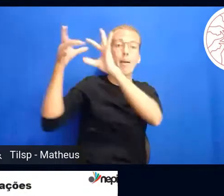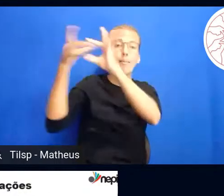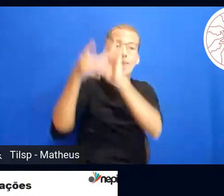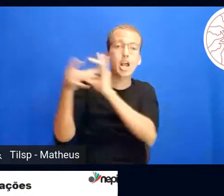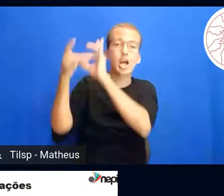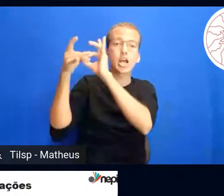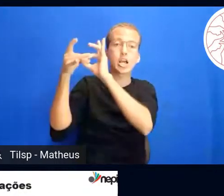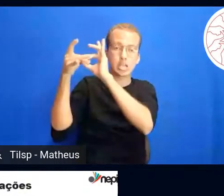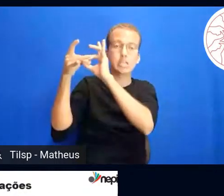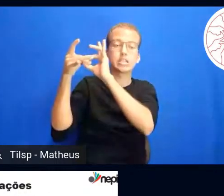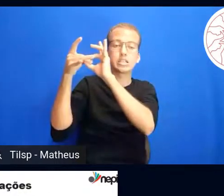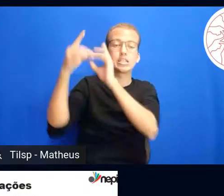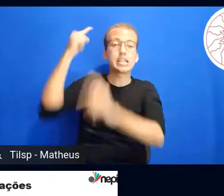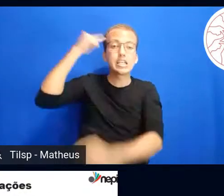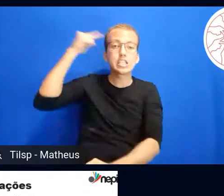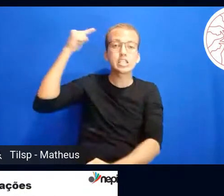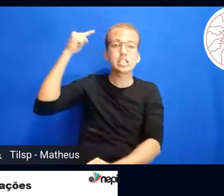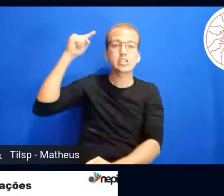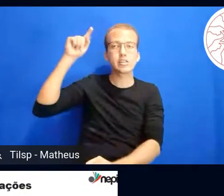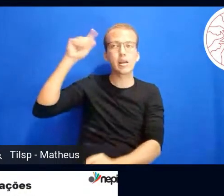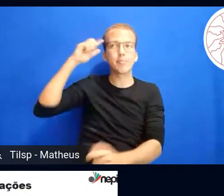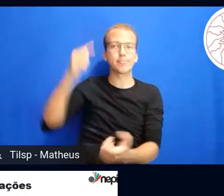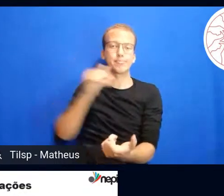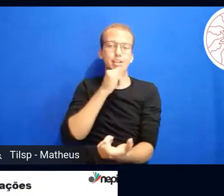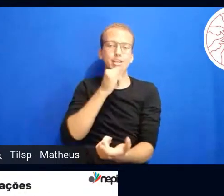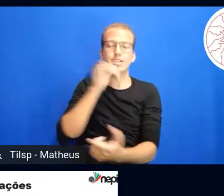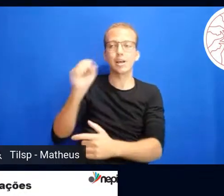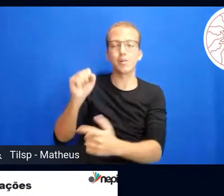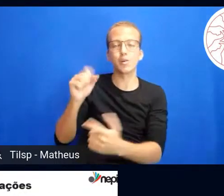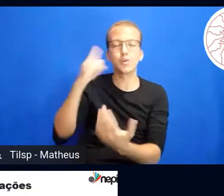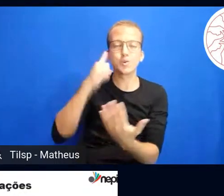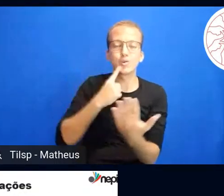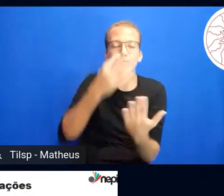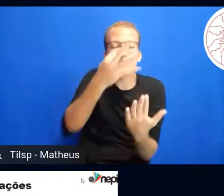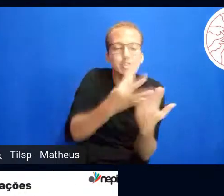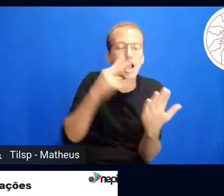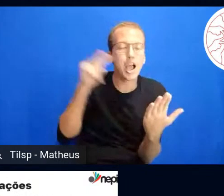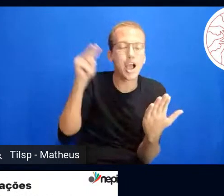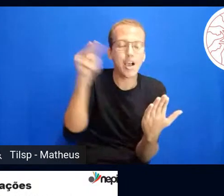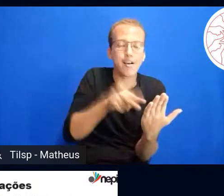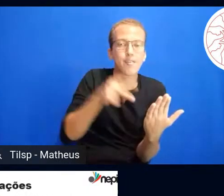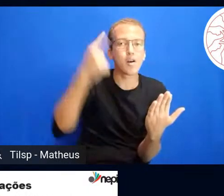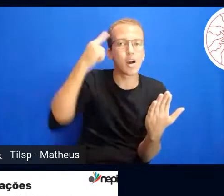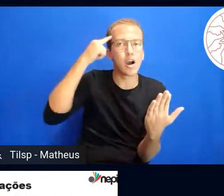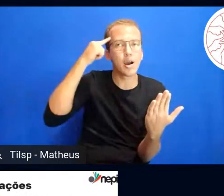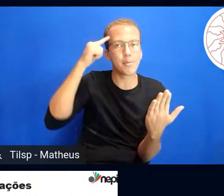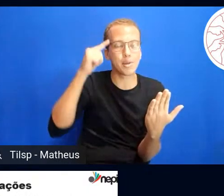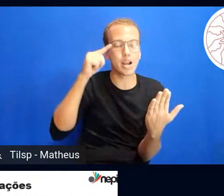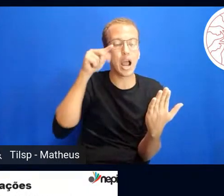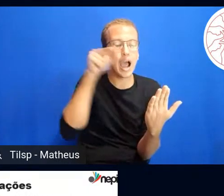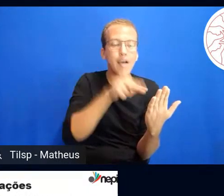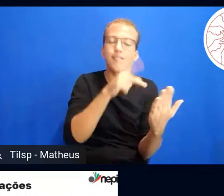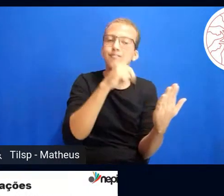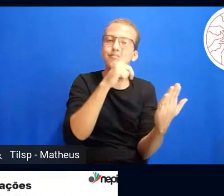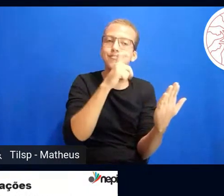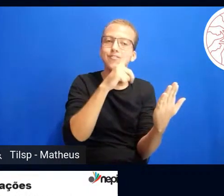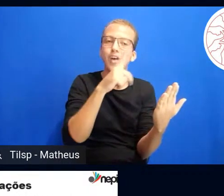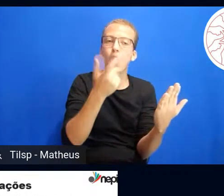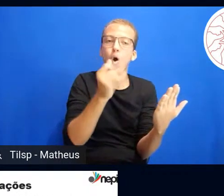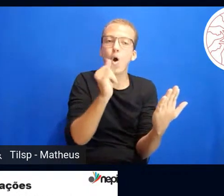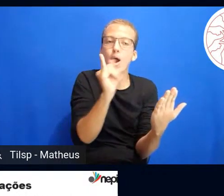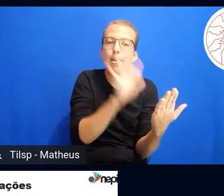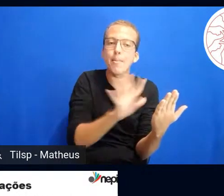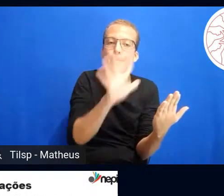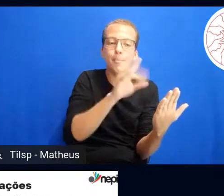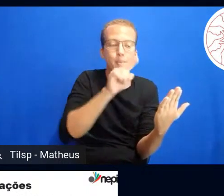ativamos para entender um texto, entender uma imagem e formular um texto a partir de uma imagem, talvez não cheguem da da com a